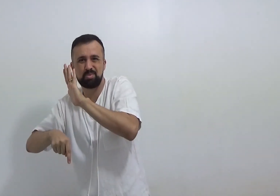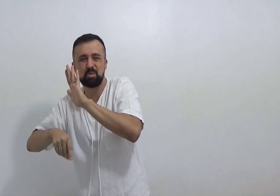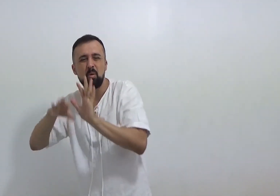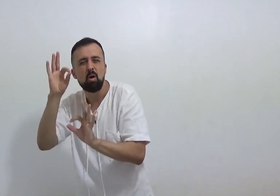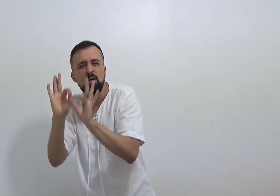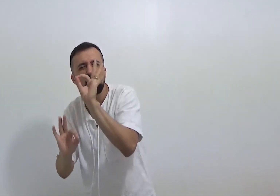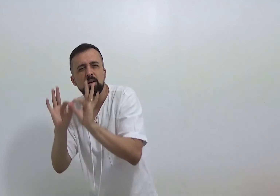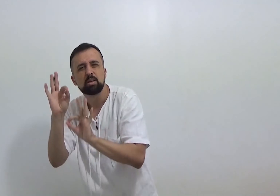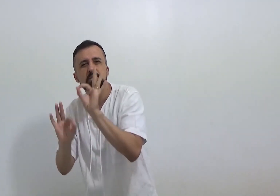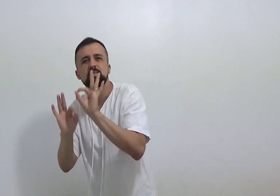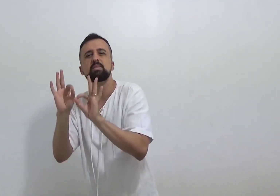urbanas.